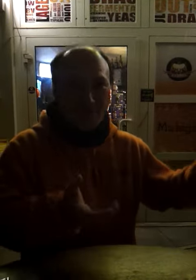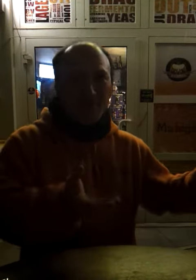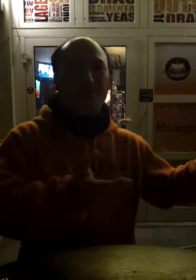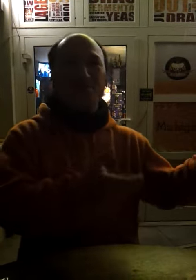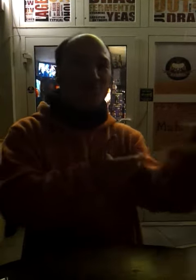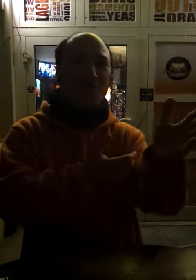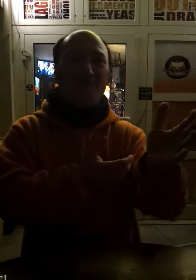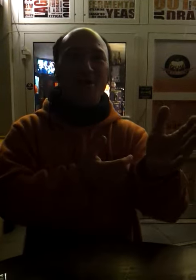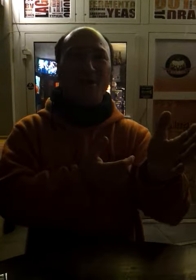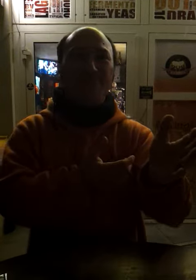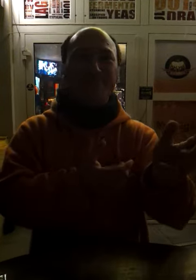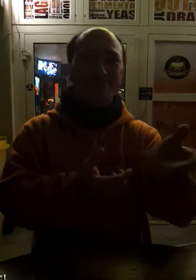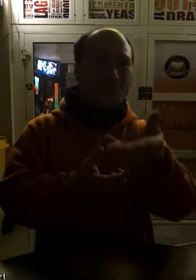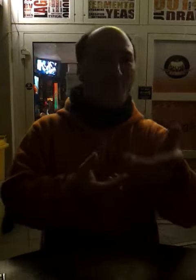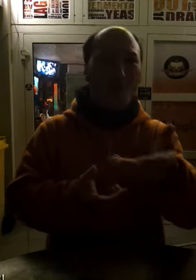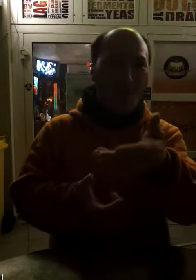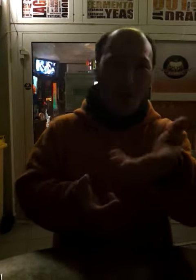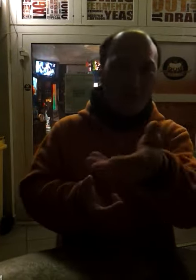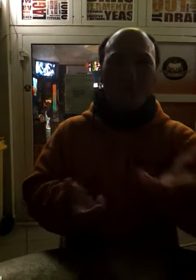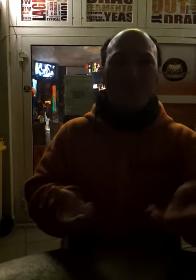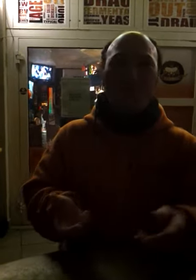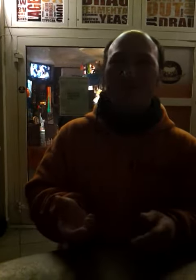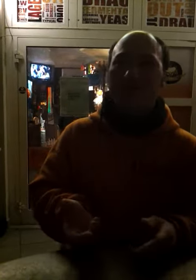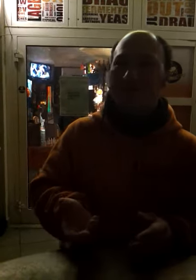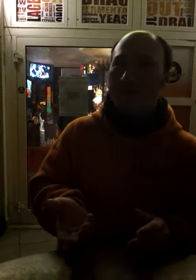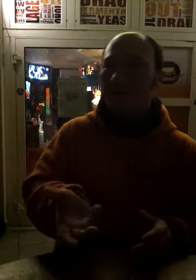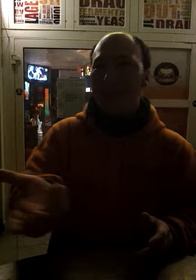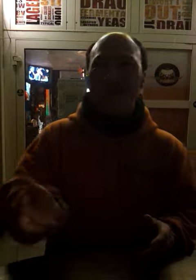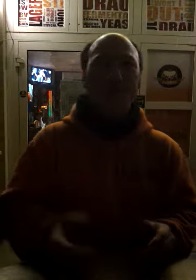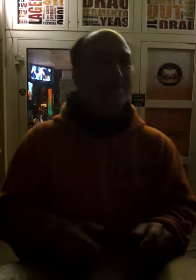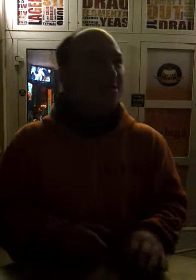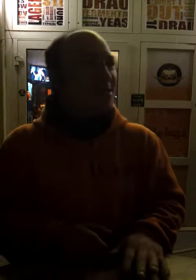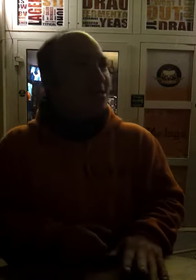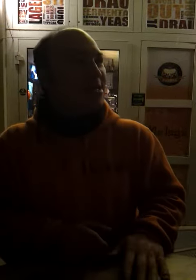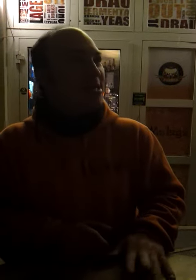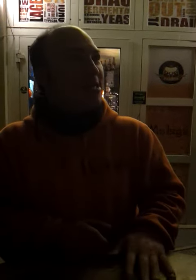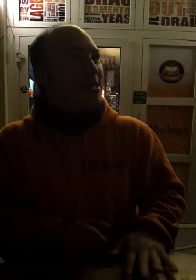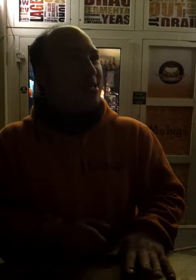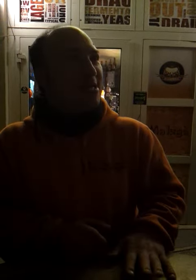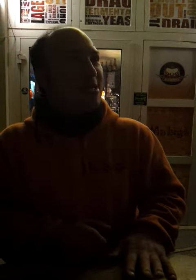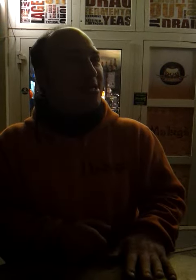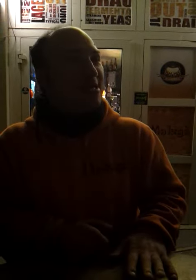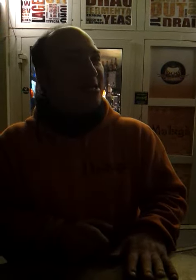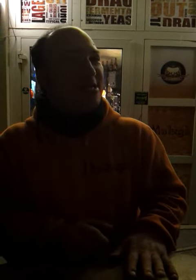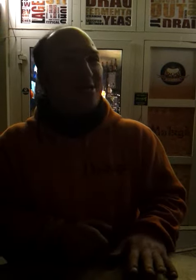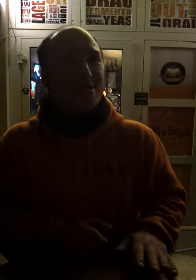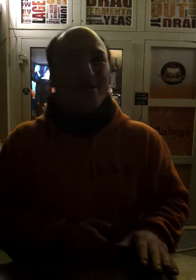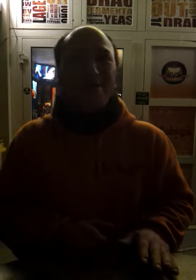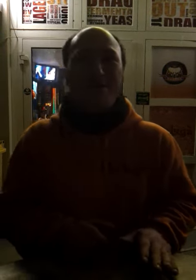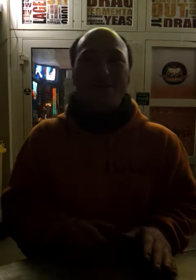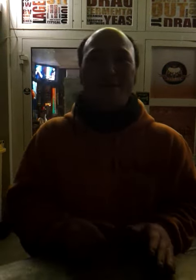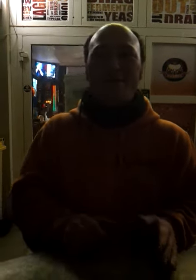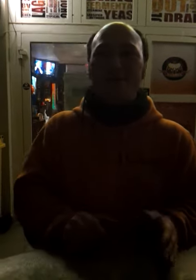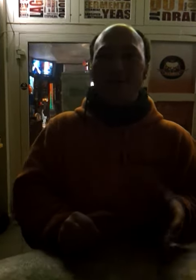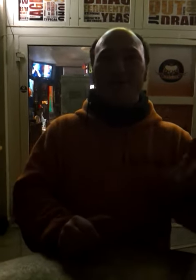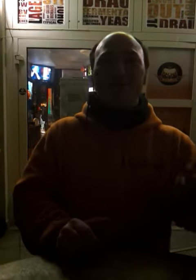abbassa e lo schiaffo a questo qua, al cliente. E niente,